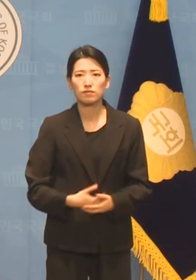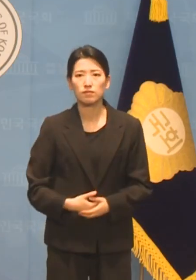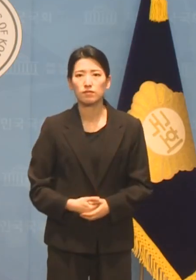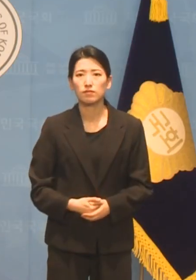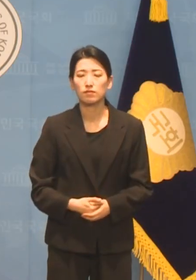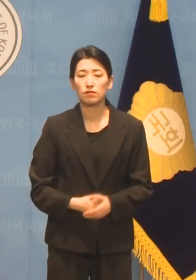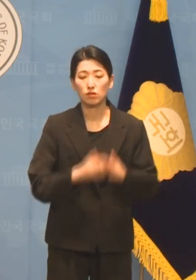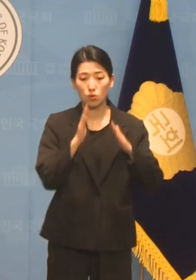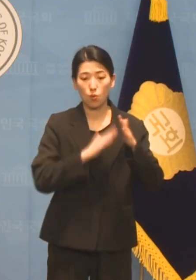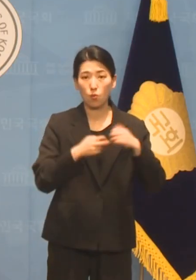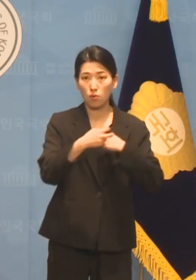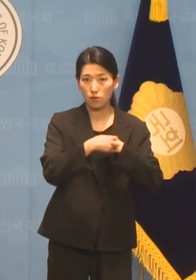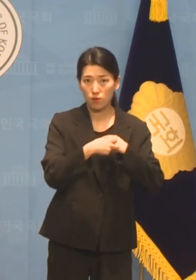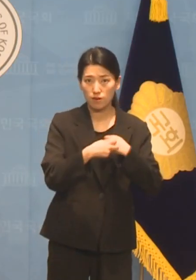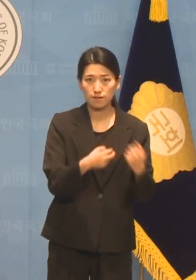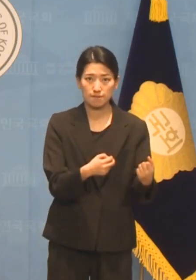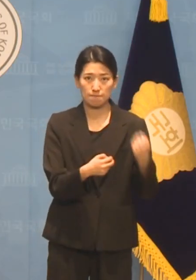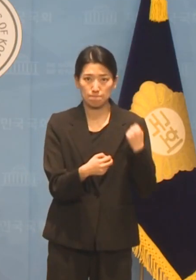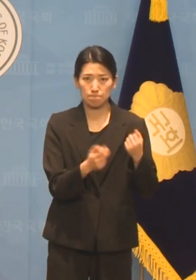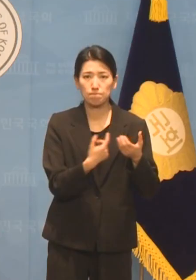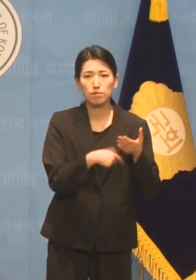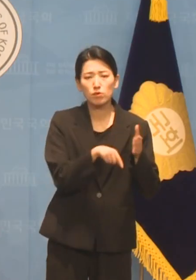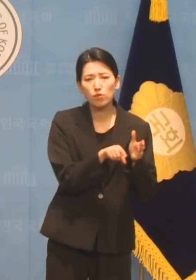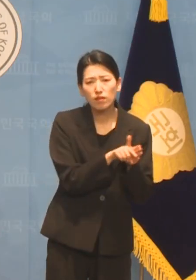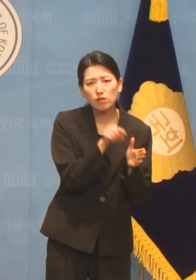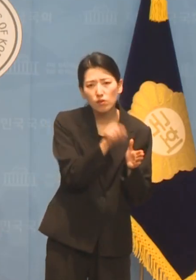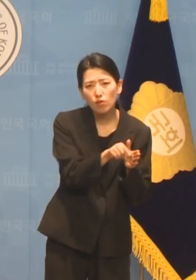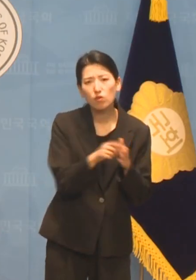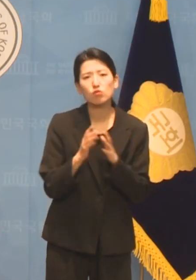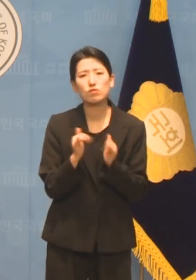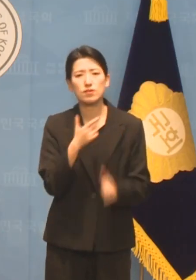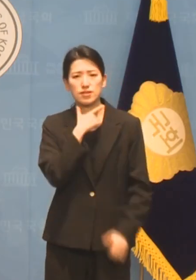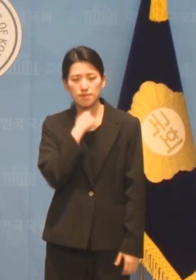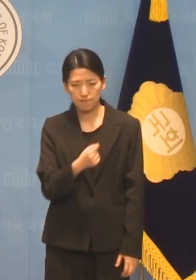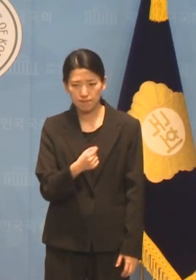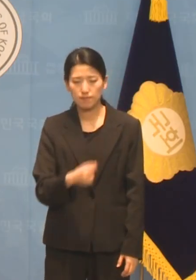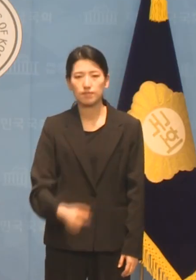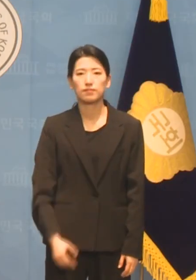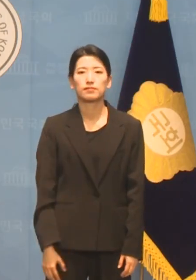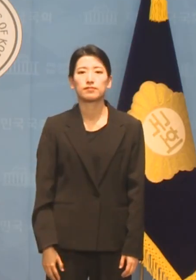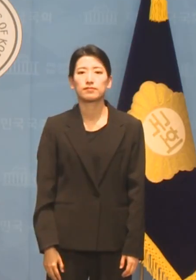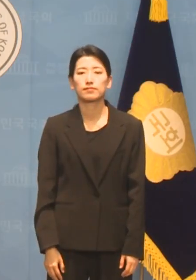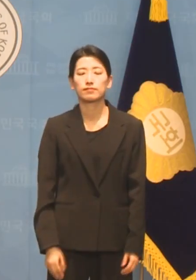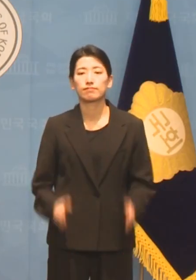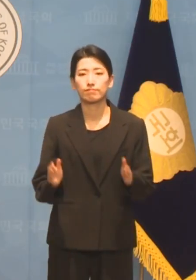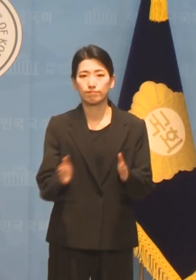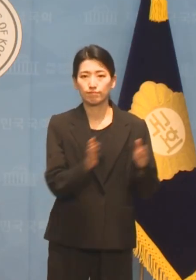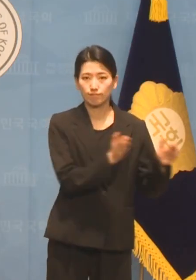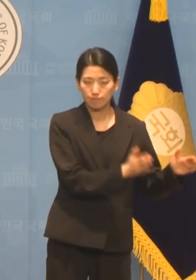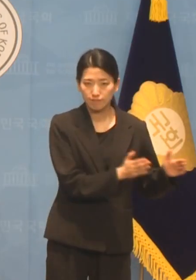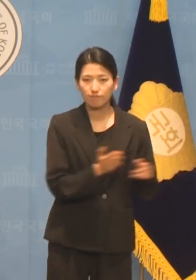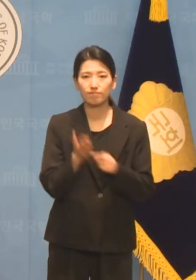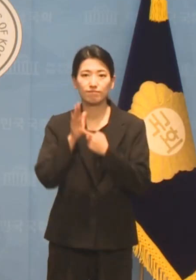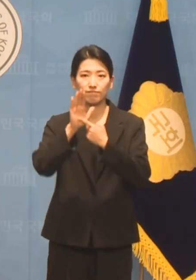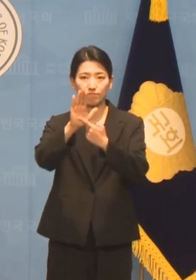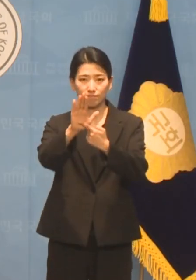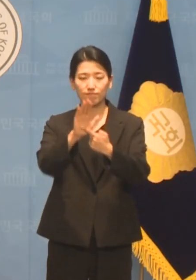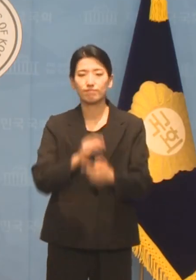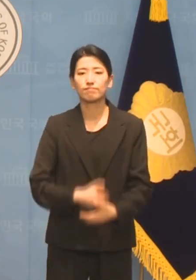공공의료 강화로의 의료개혁은 우리 국민들이 직접 하겠습니다. 두 번째 브리핑